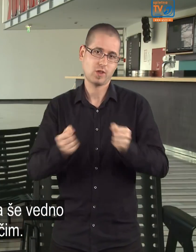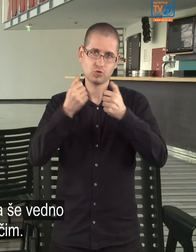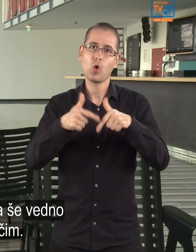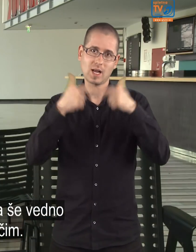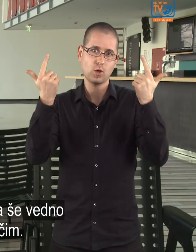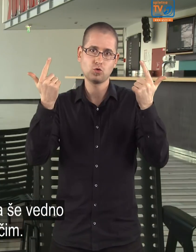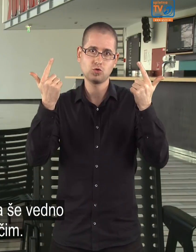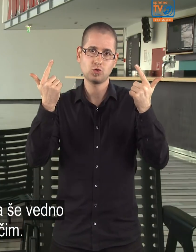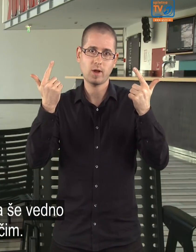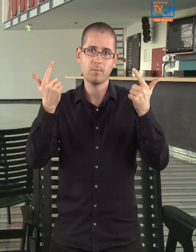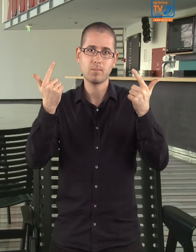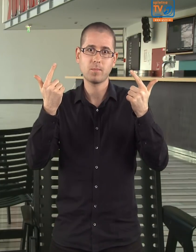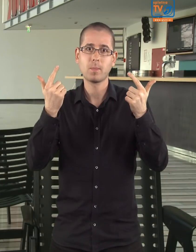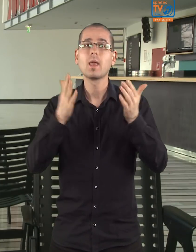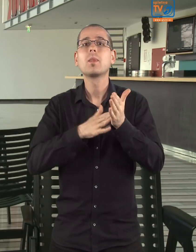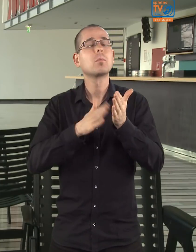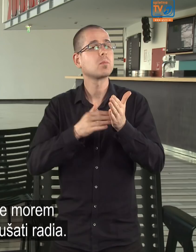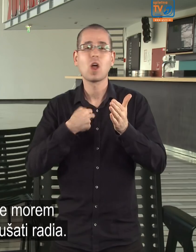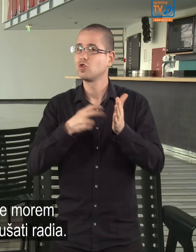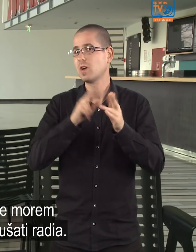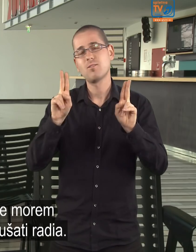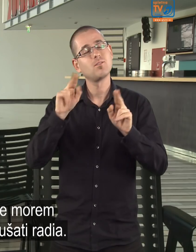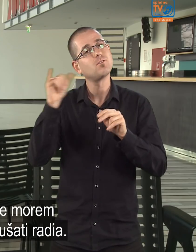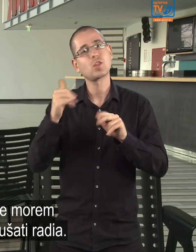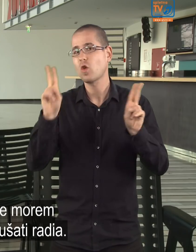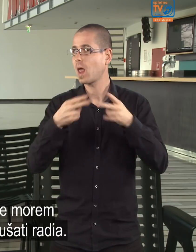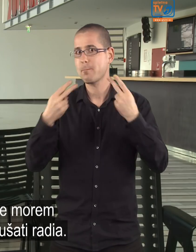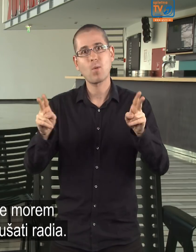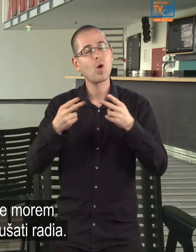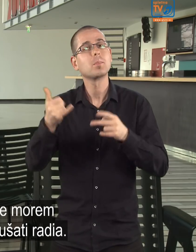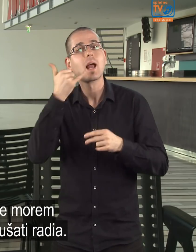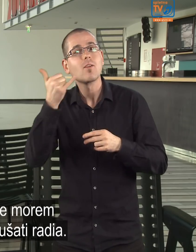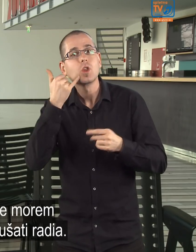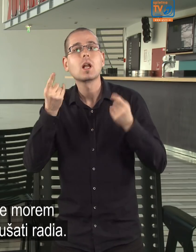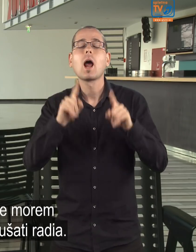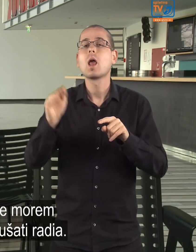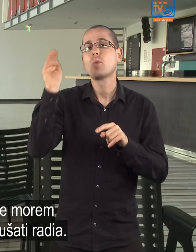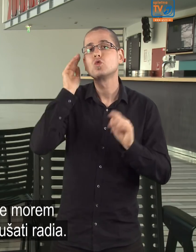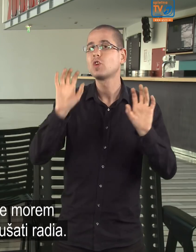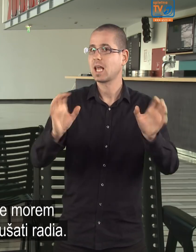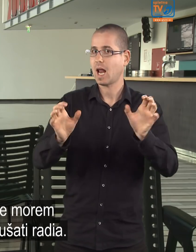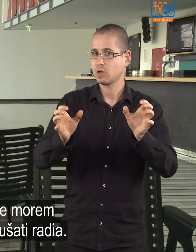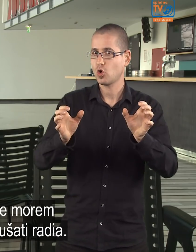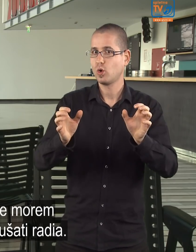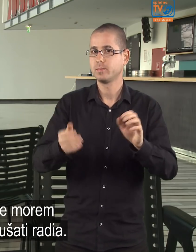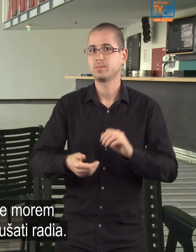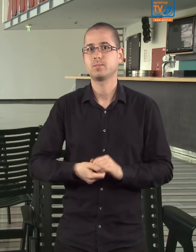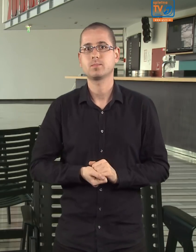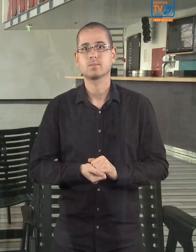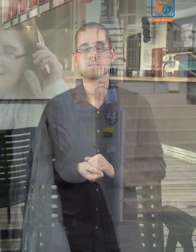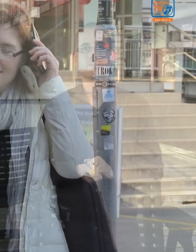Besedo pa še vedno težko razločim. Zato na primer še vedno ne morem telefonirati ali poslušati